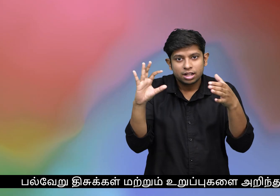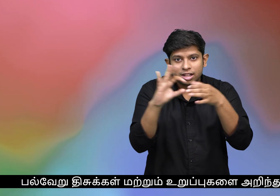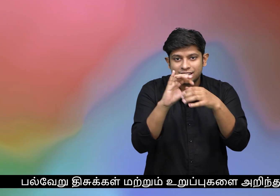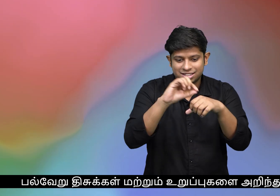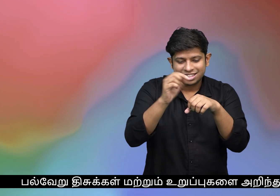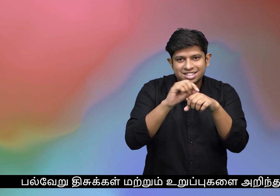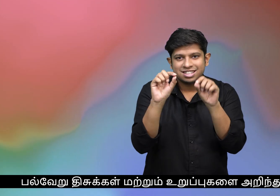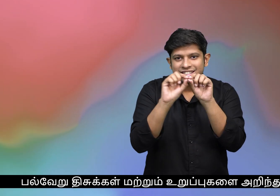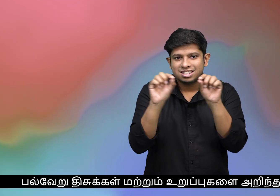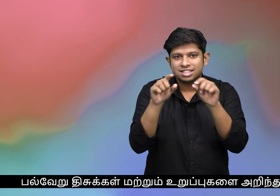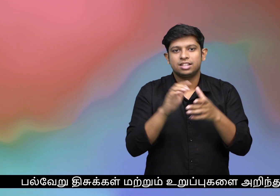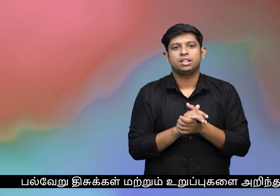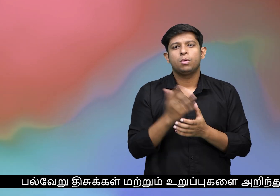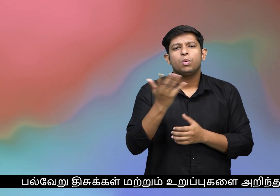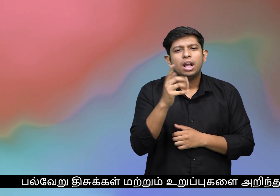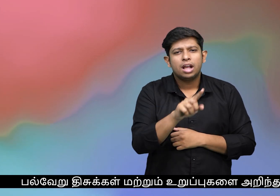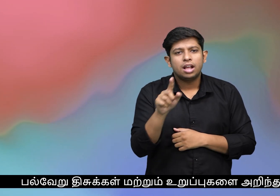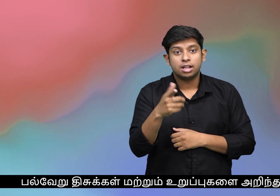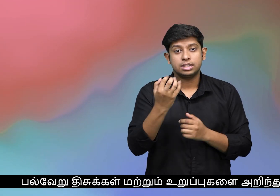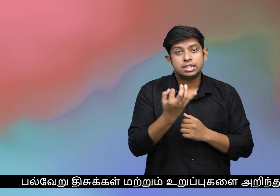பல்வேறு திசுக்கள் மற்றும் உறுப்புகளை அறிந்து கொண்டோம்.